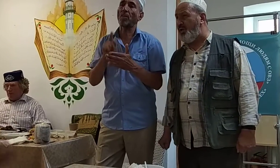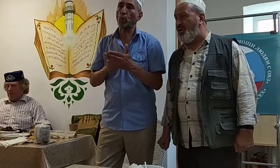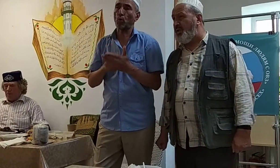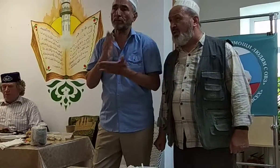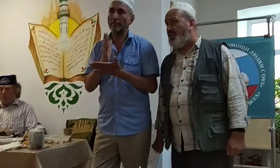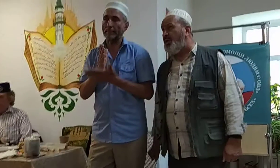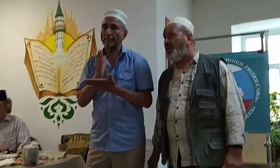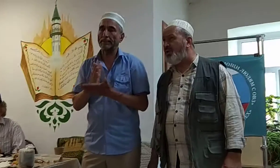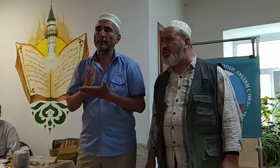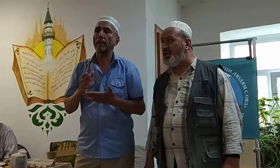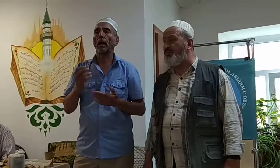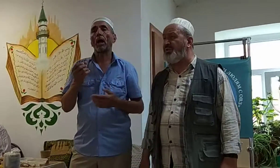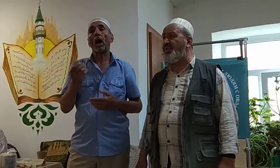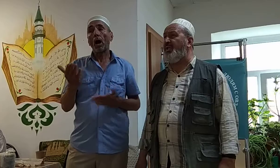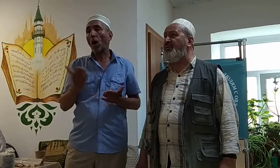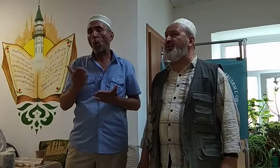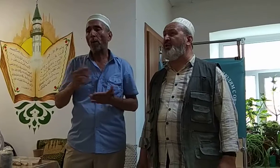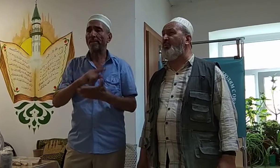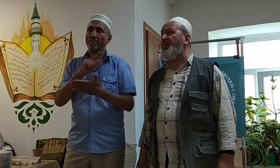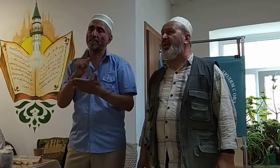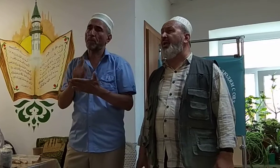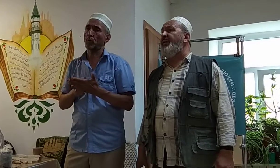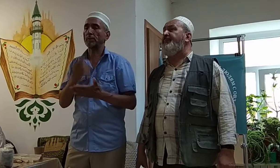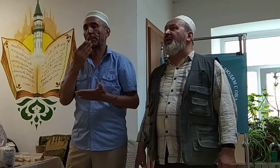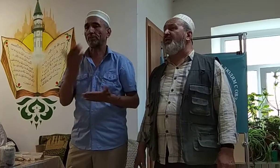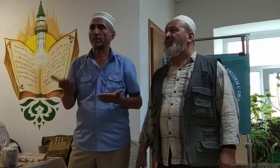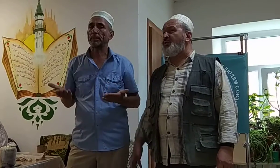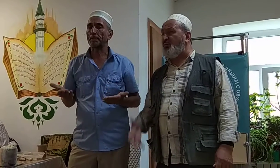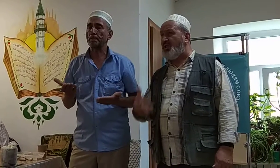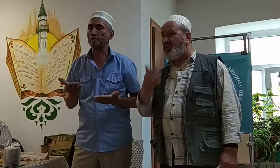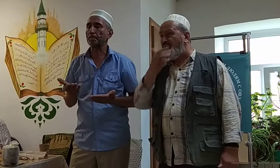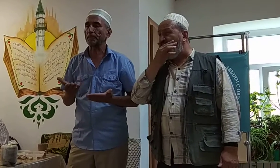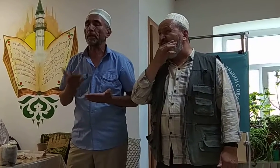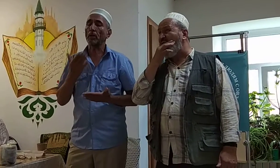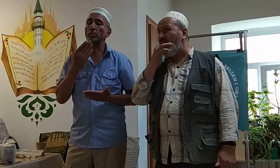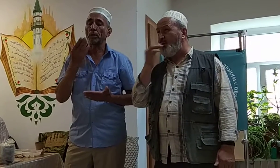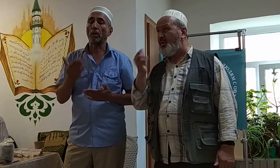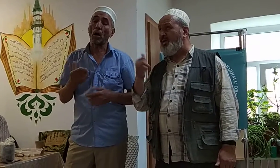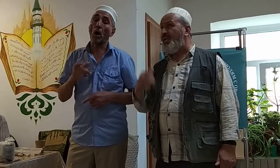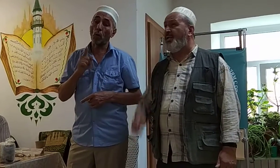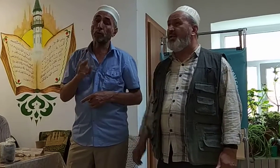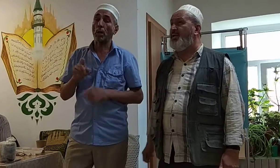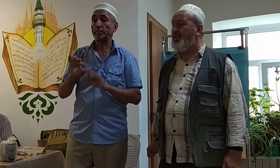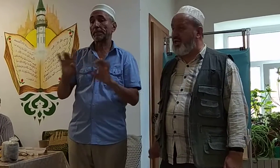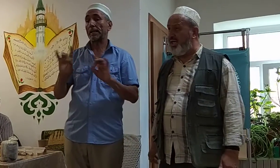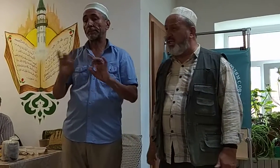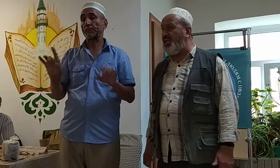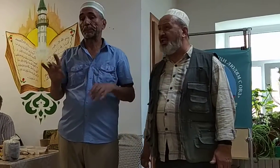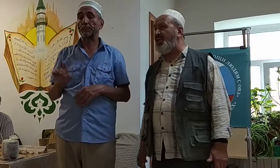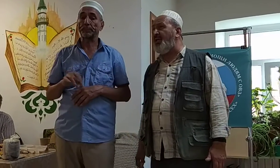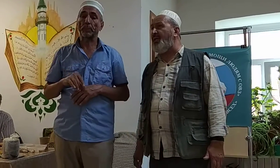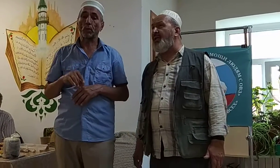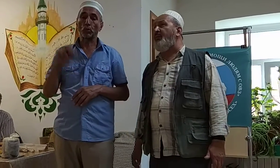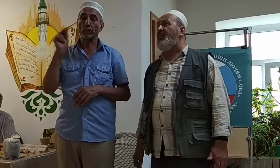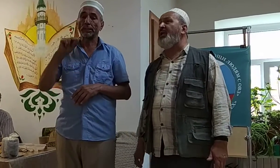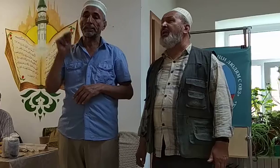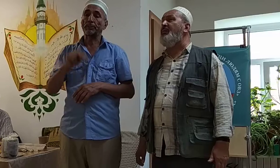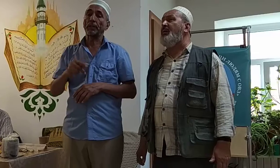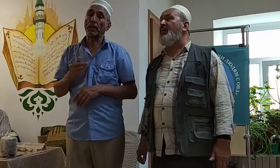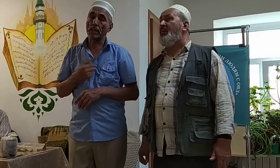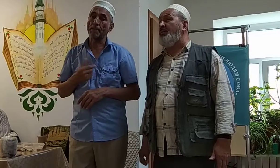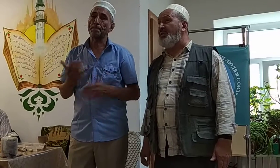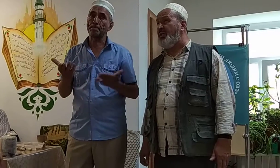şey. Nindi sırağı sana deyim de cevap dedi. Hazır, şunda sırayı. Hazır bu, ne, şakır deydiğinde,